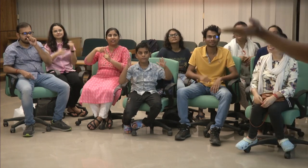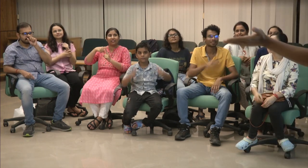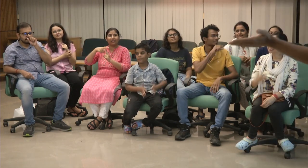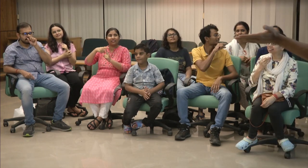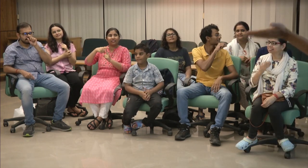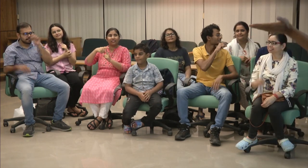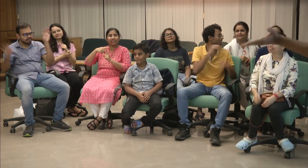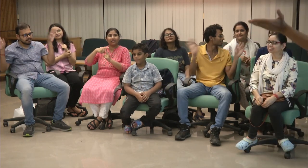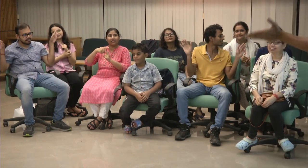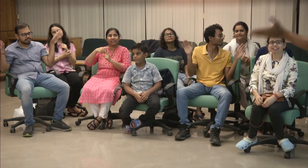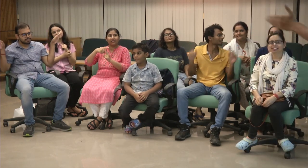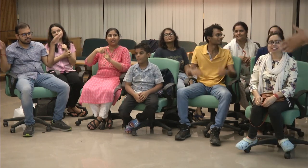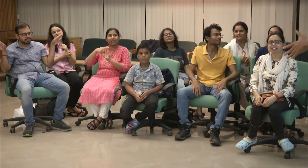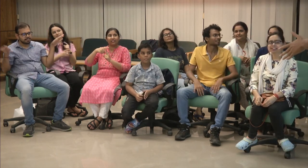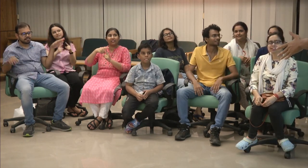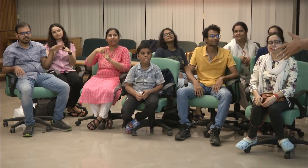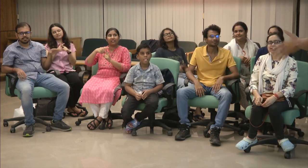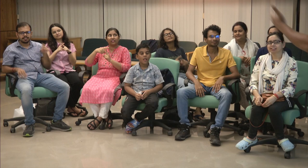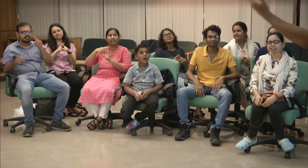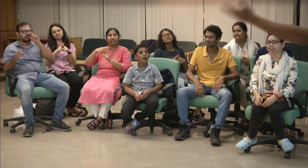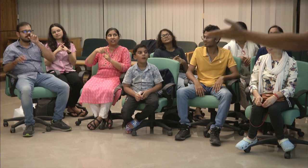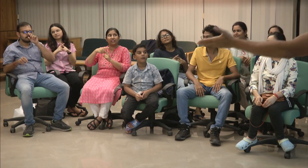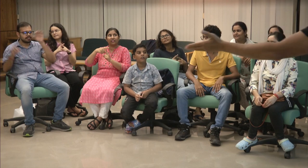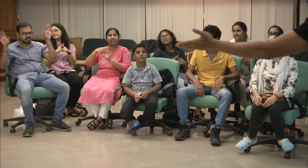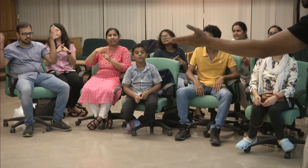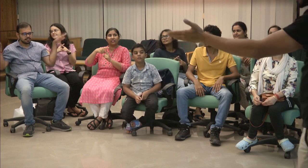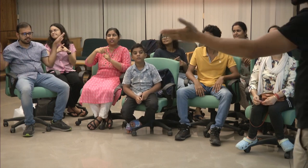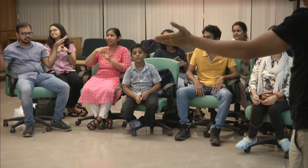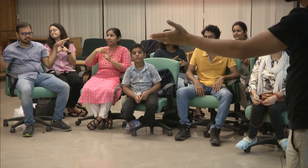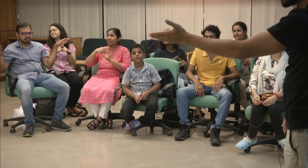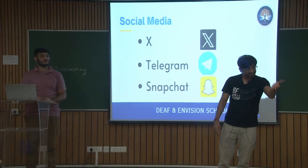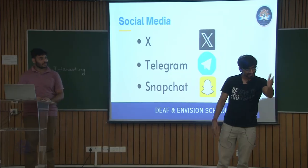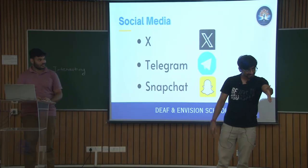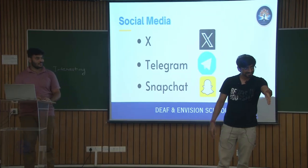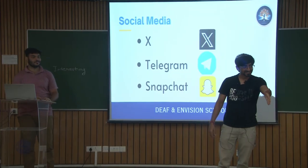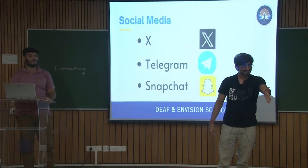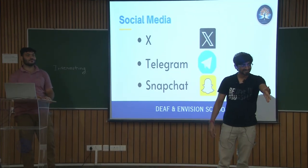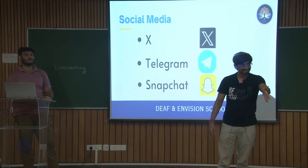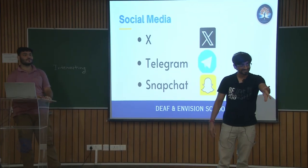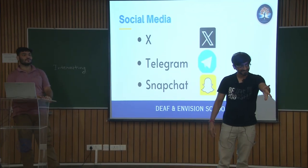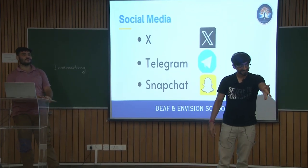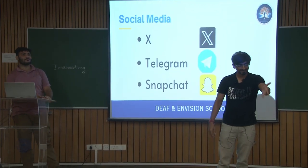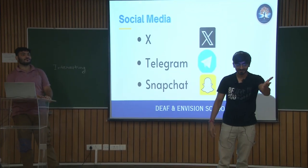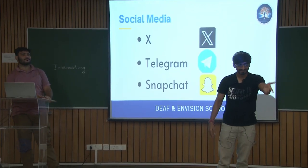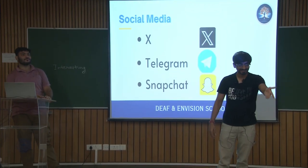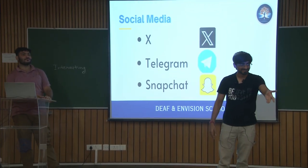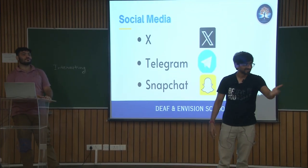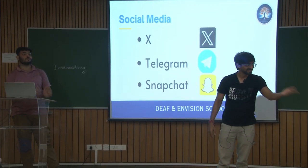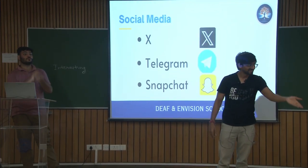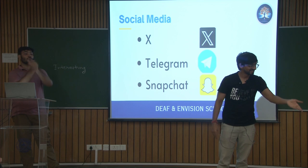ट्विटर चेंज टू एक्स ट्विटर चेंज्ड नो